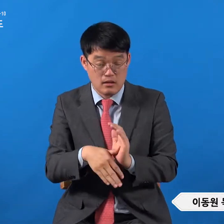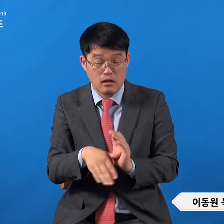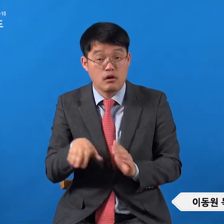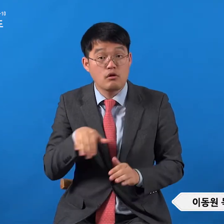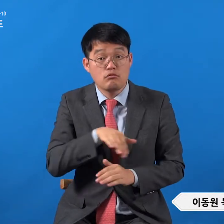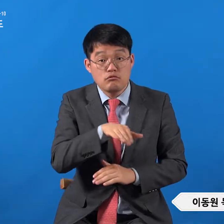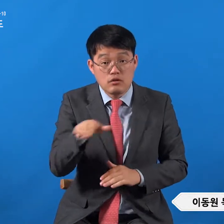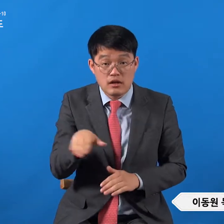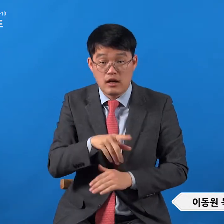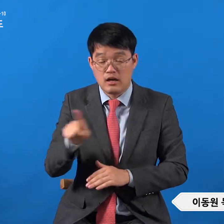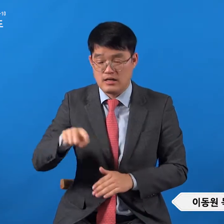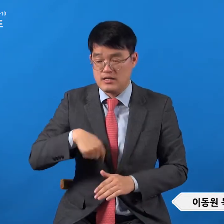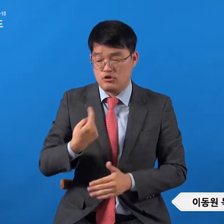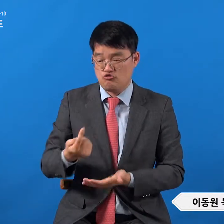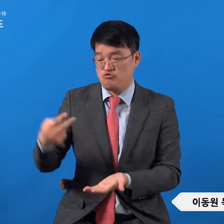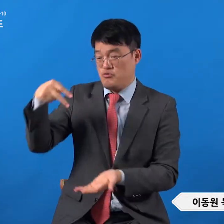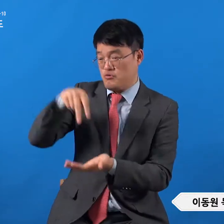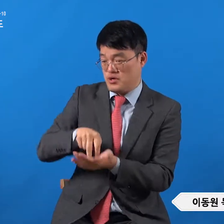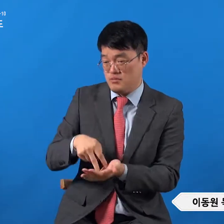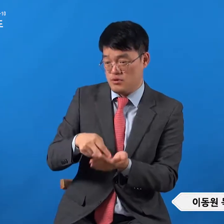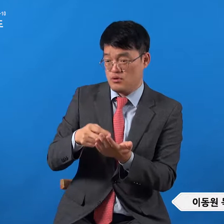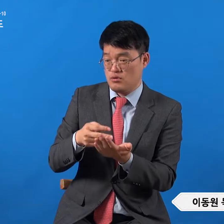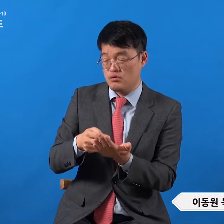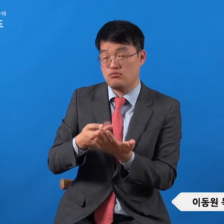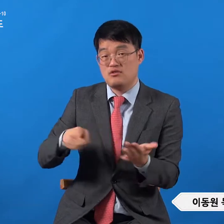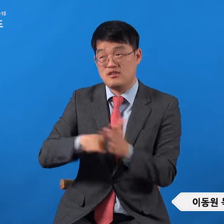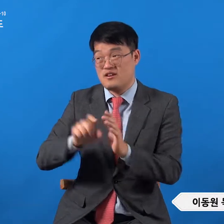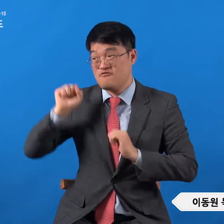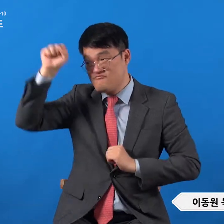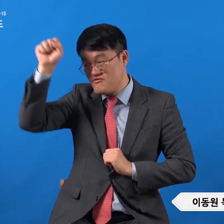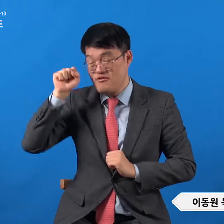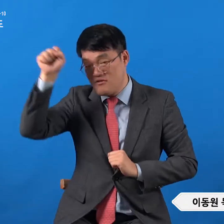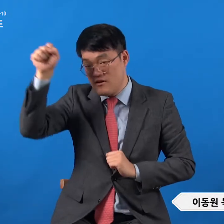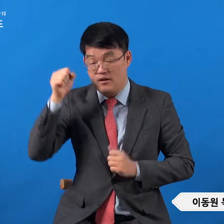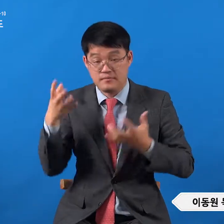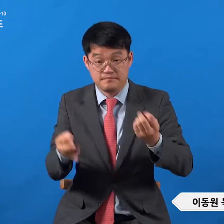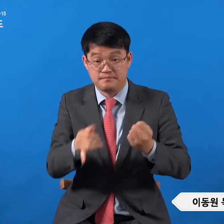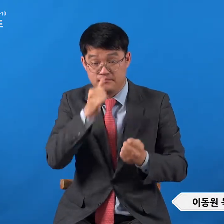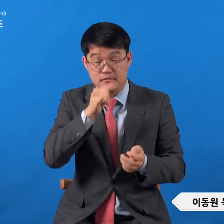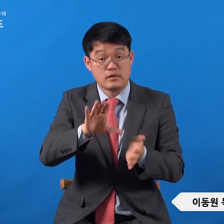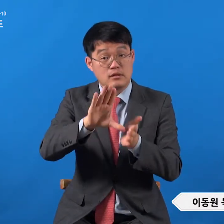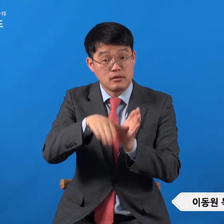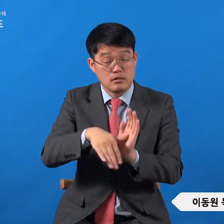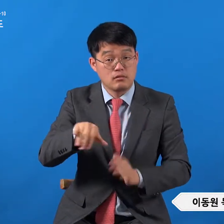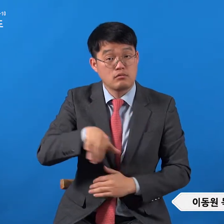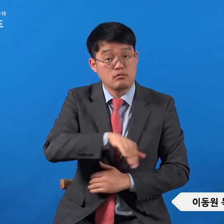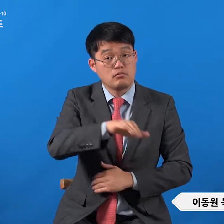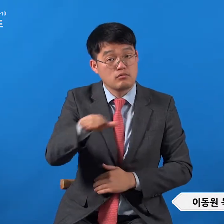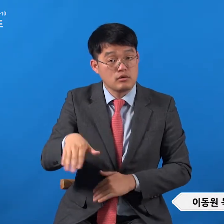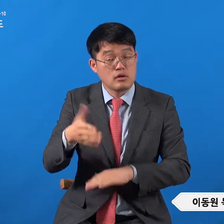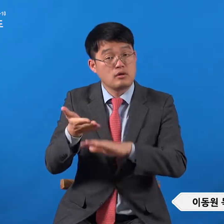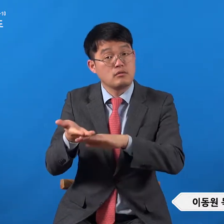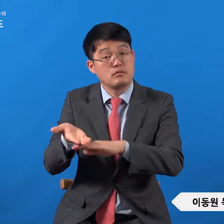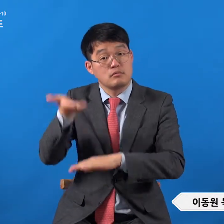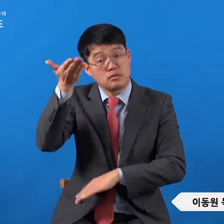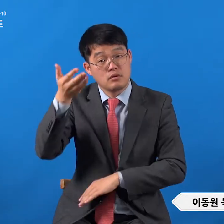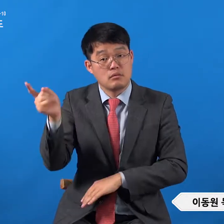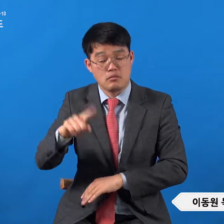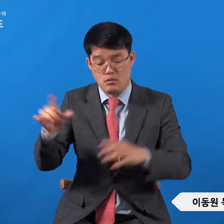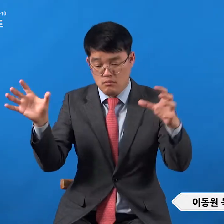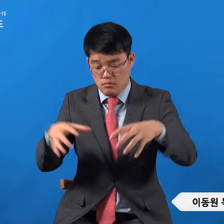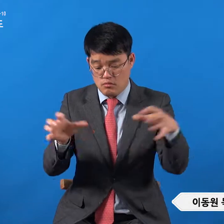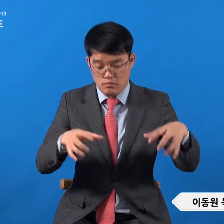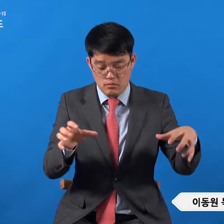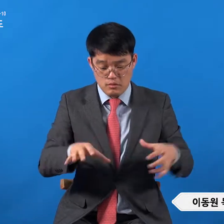기도한 흔적들은 역사의 사료로도 차고 넘칩니다. 그 시절 우리의 선배들은 모일